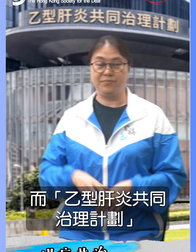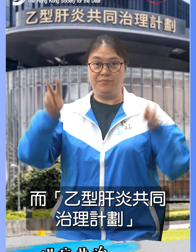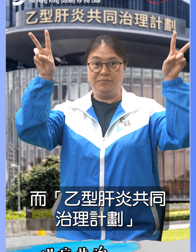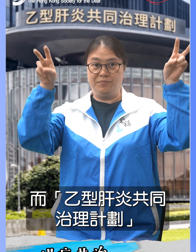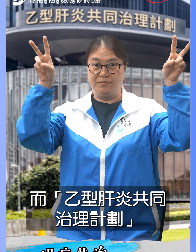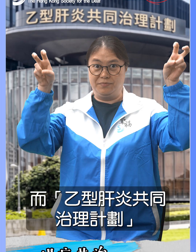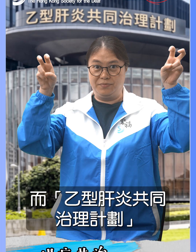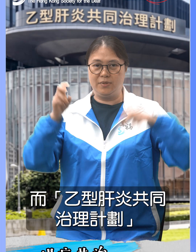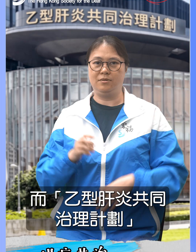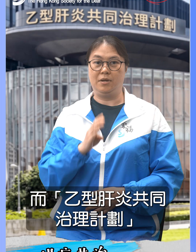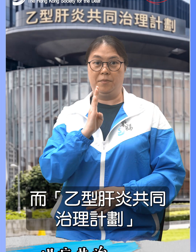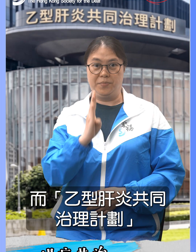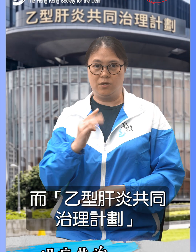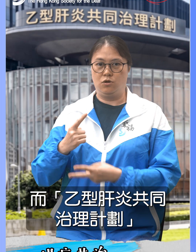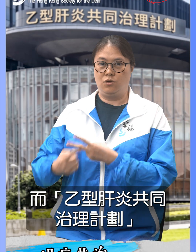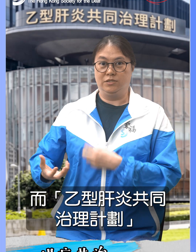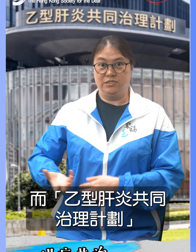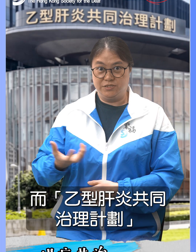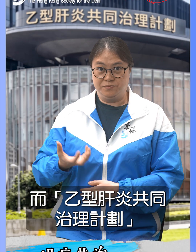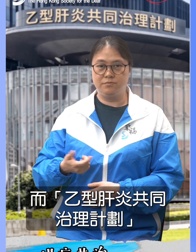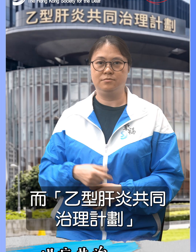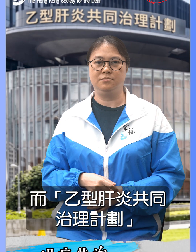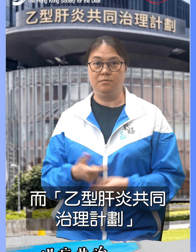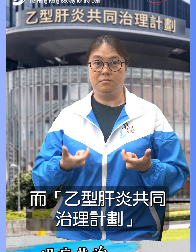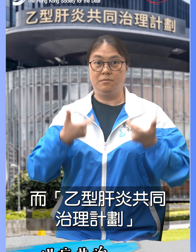而乙型肝炎共同治理計劃